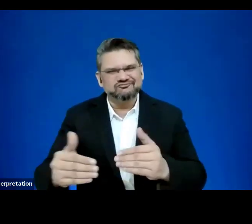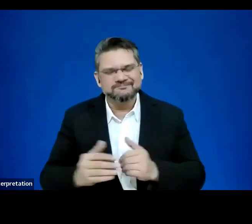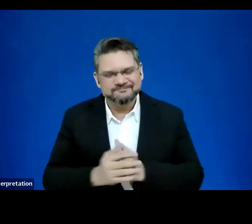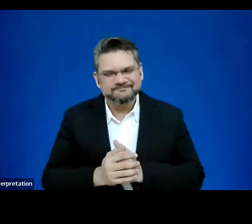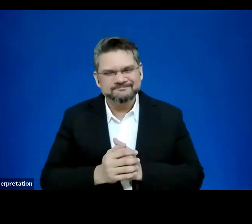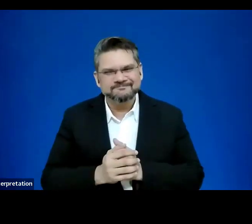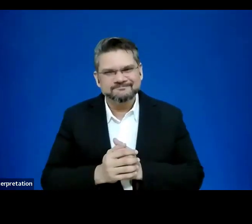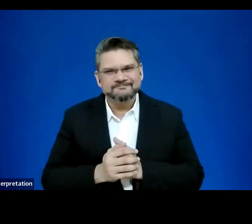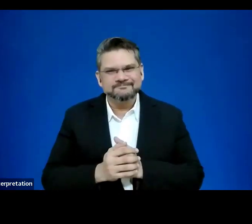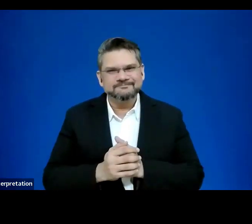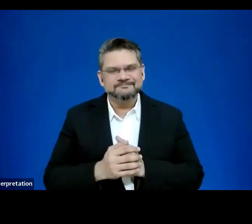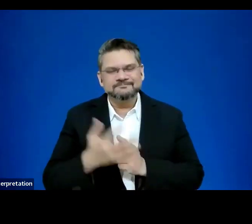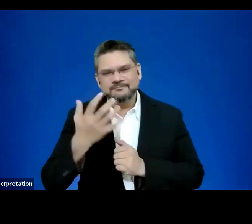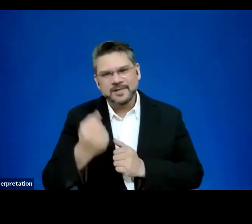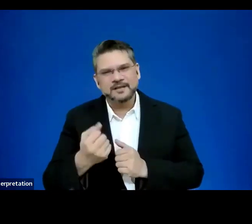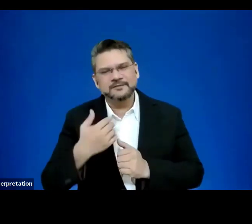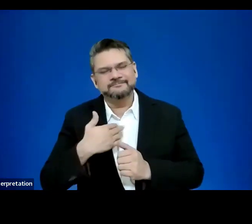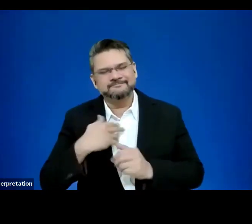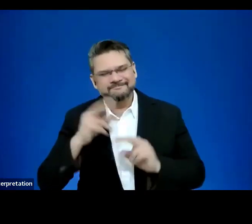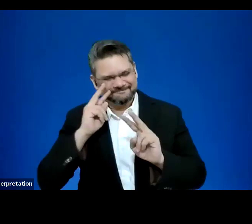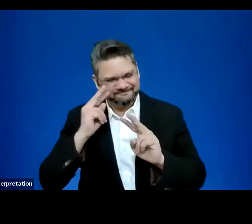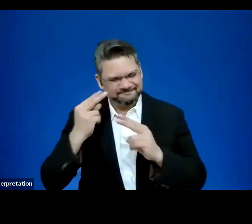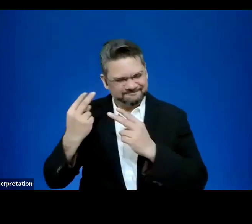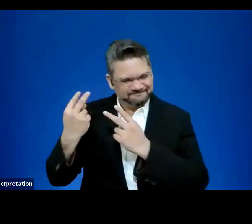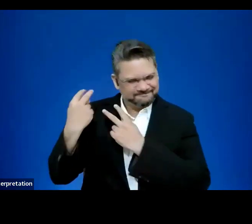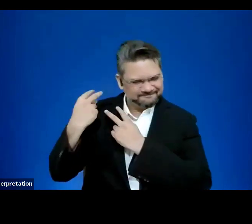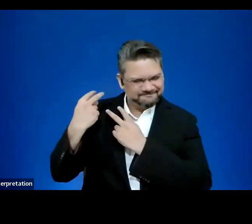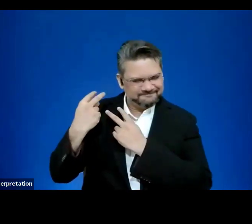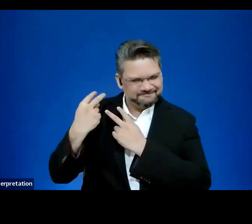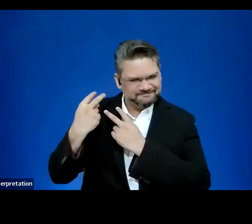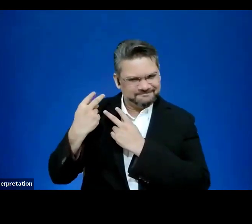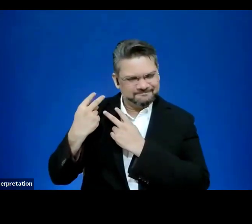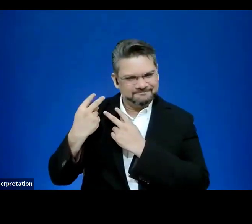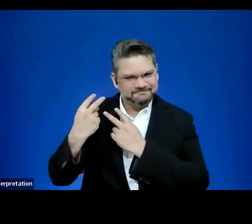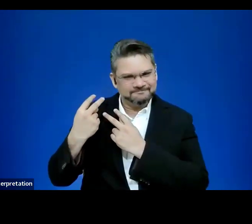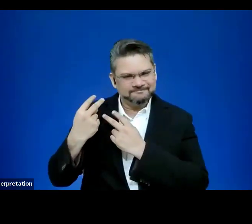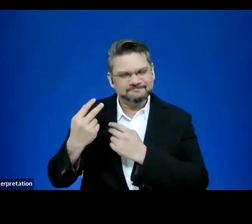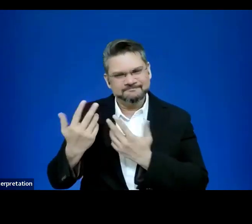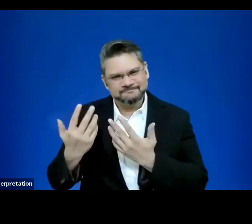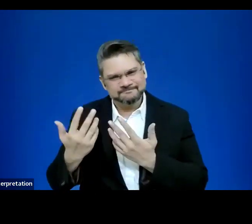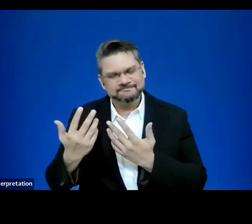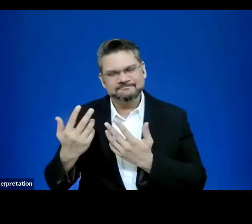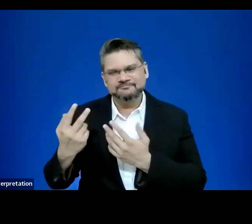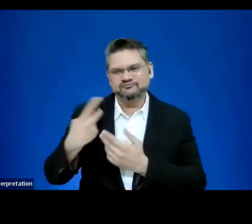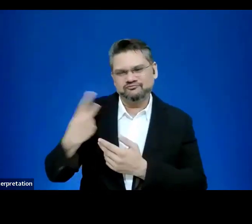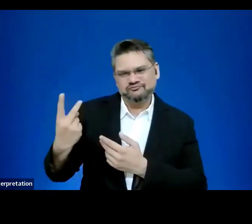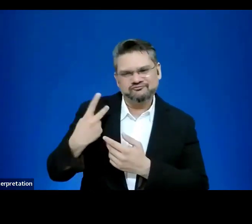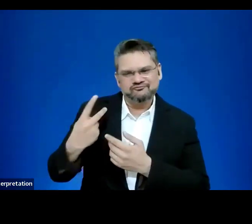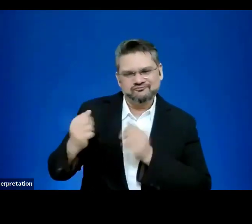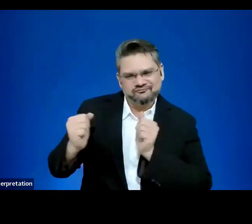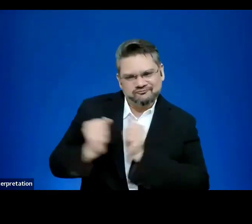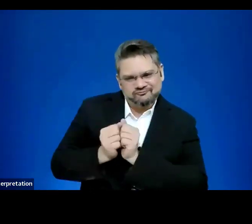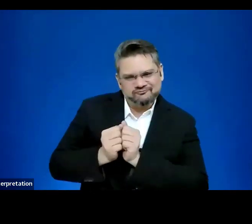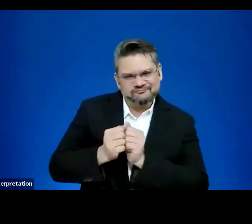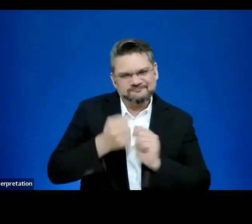而且我非常的悲伤哦，我希望能够有更多的这个机会。